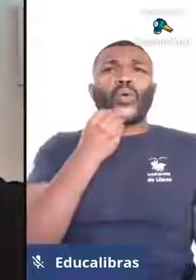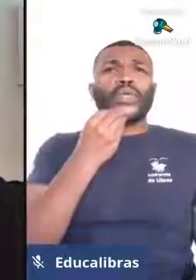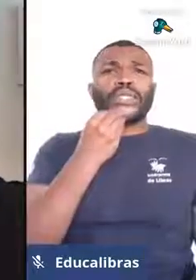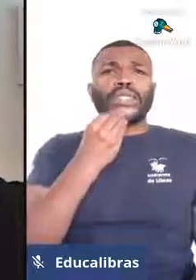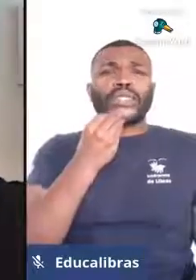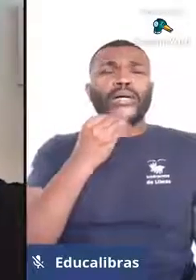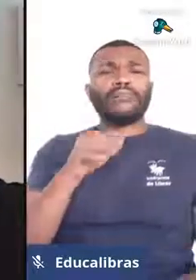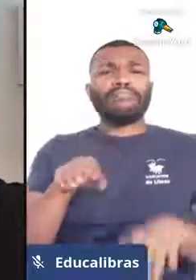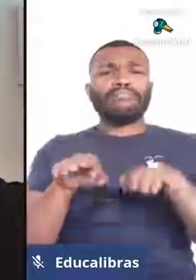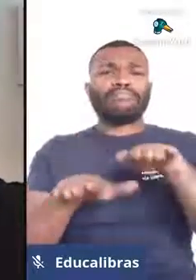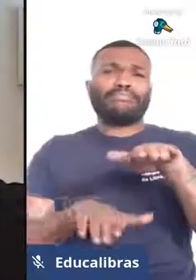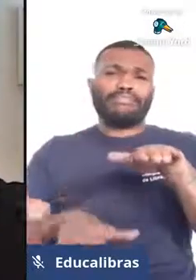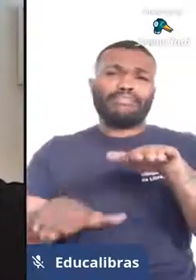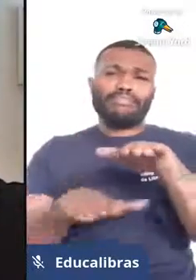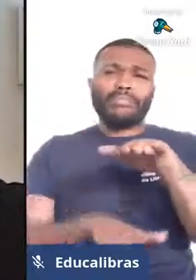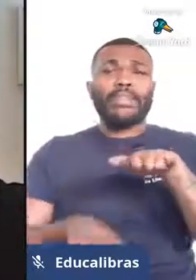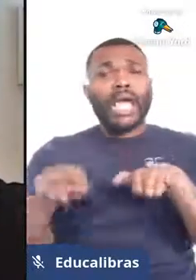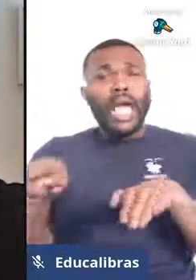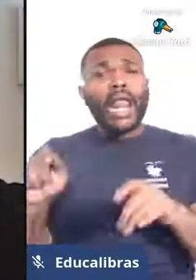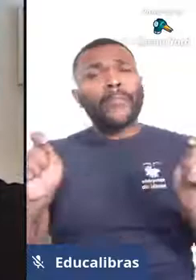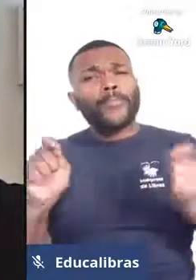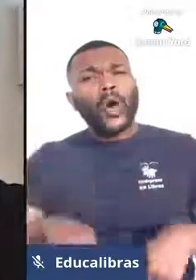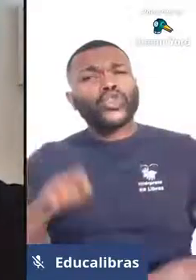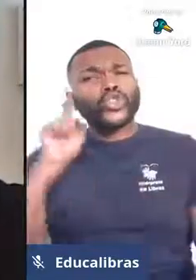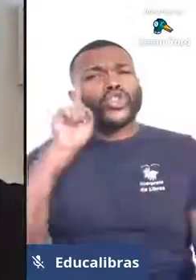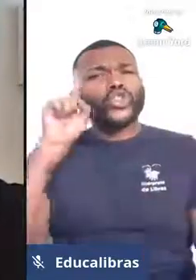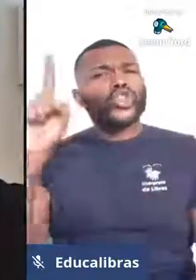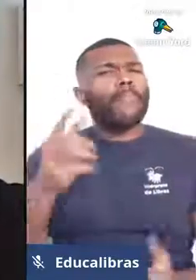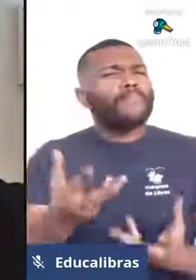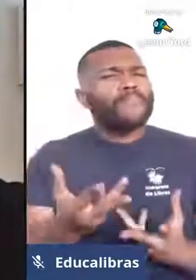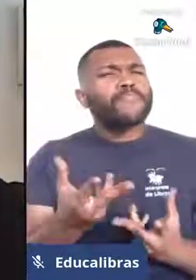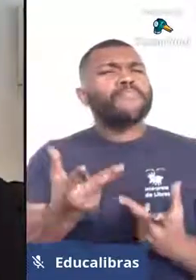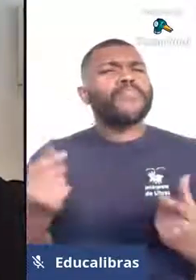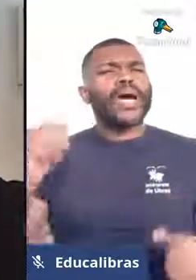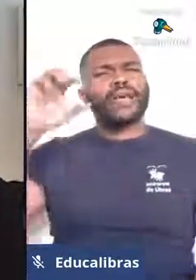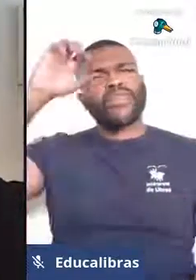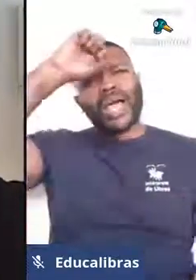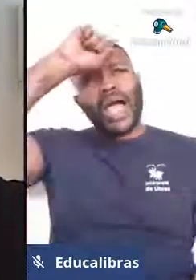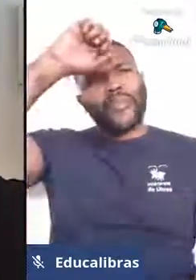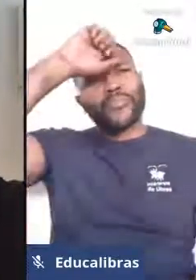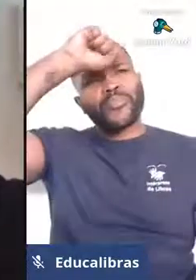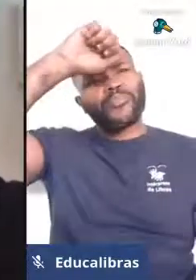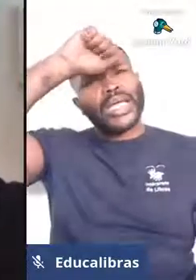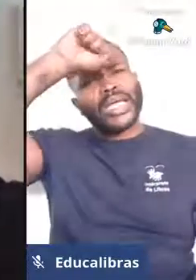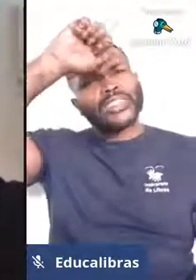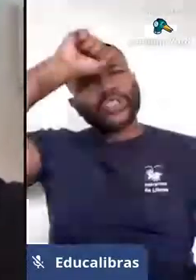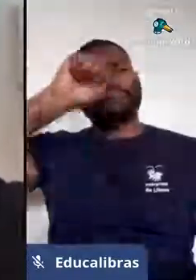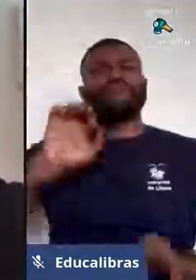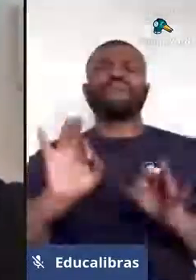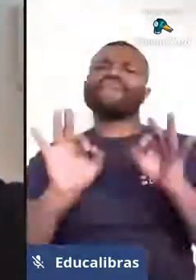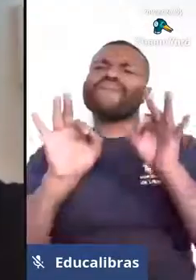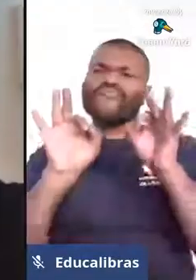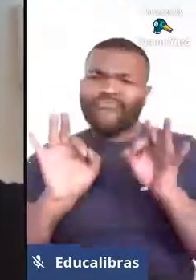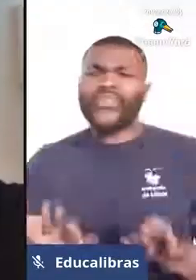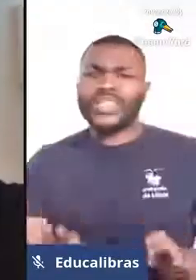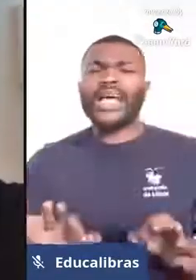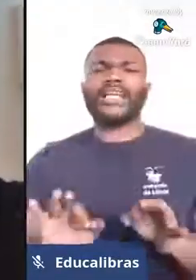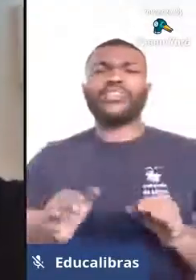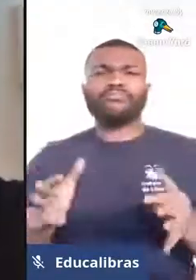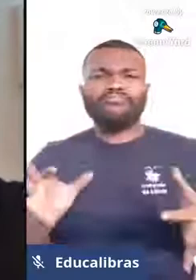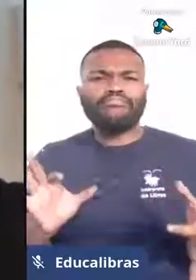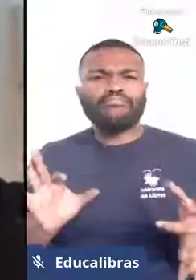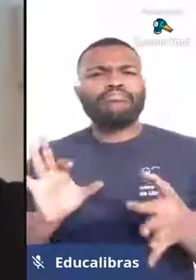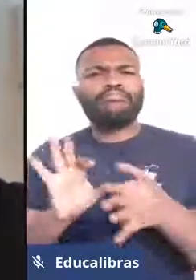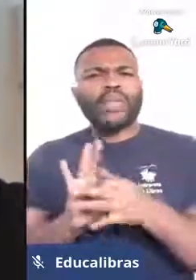necessário, podiam ter um dia maravilhoso, um dia de aprendizado, um dia que realmente de integração entre